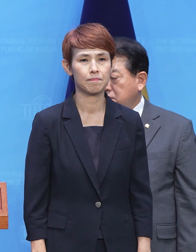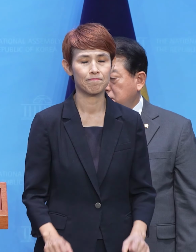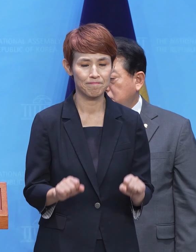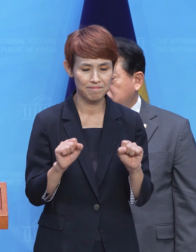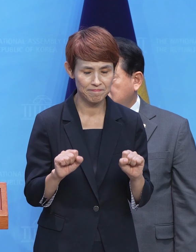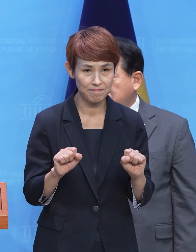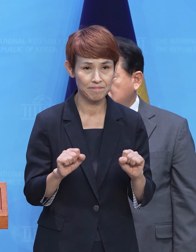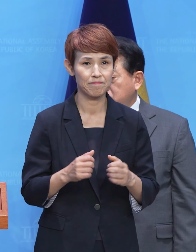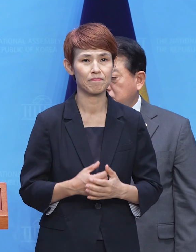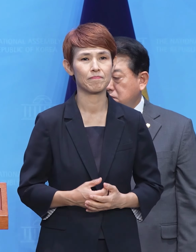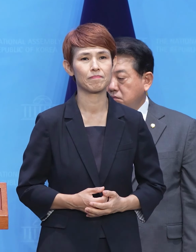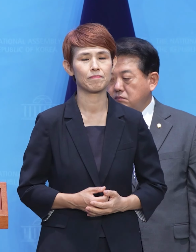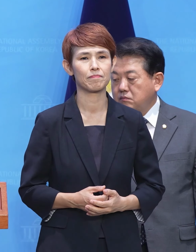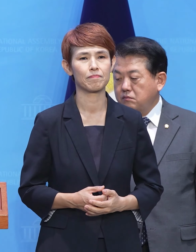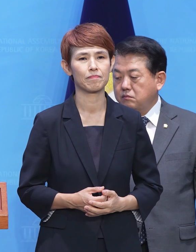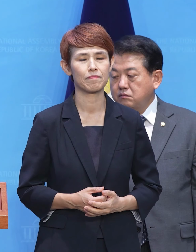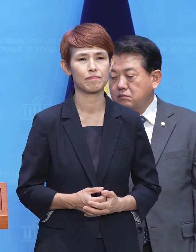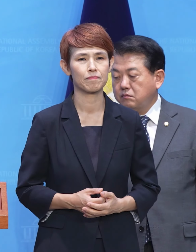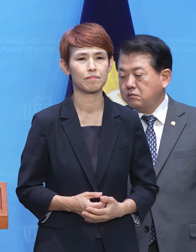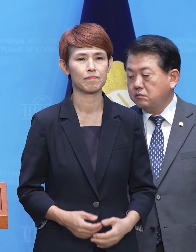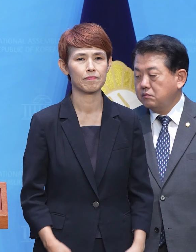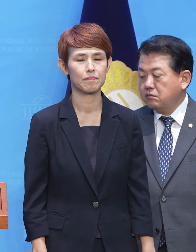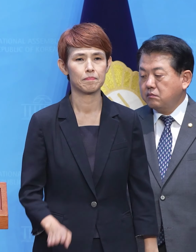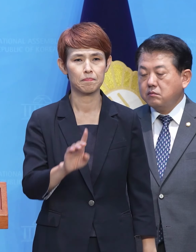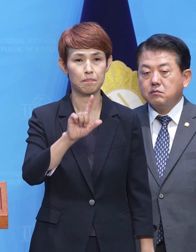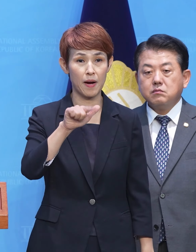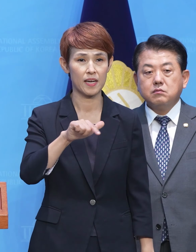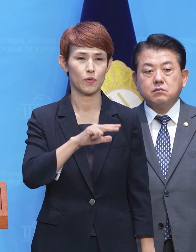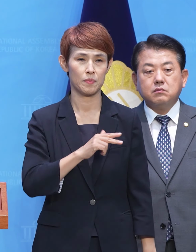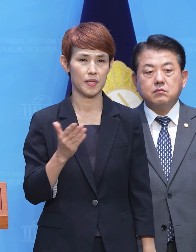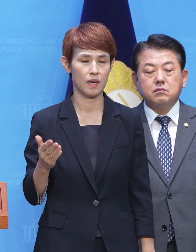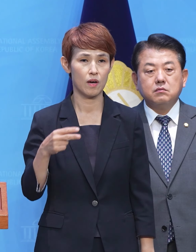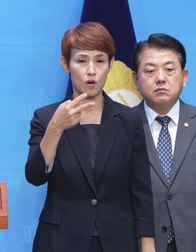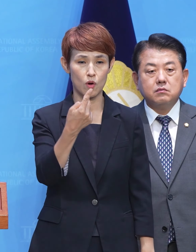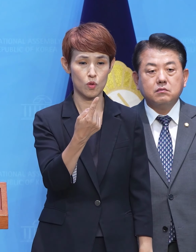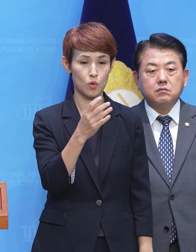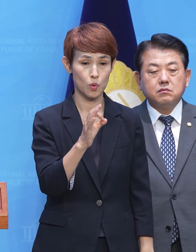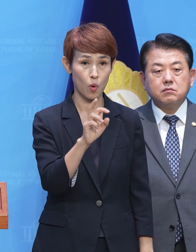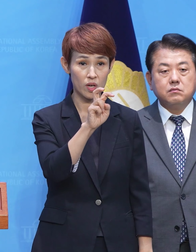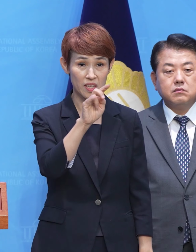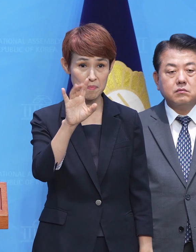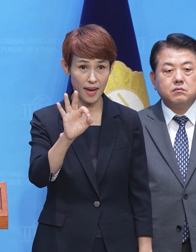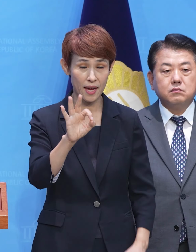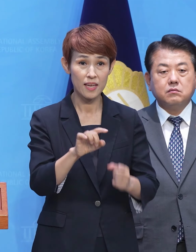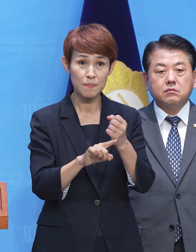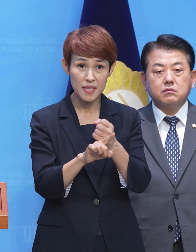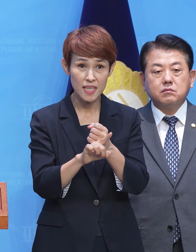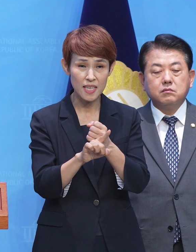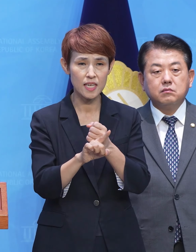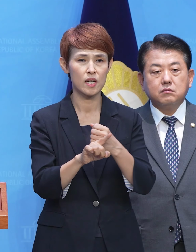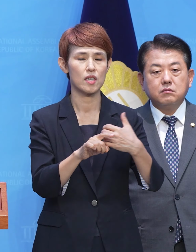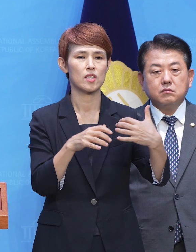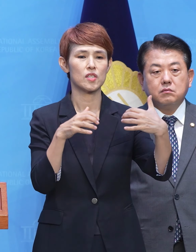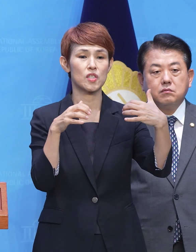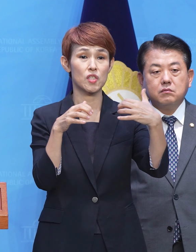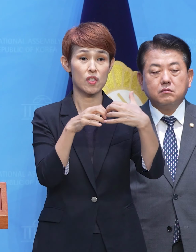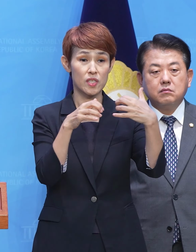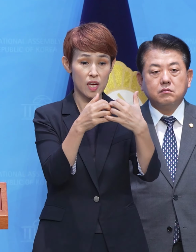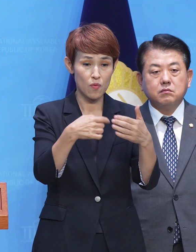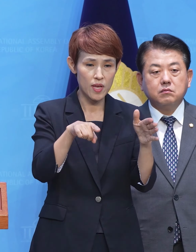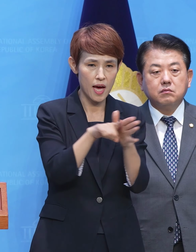안녕하십니까. 부평을 박산원 의원입니다. 동맹이라고 하는 것은 잠재적 전쟁